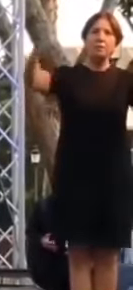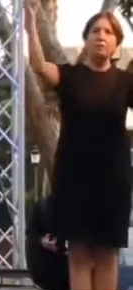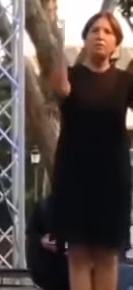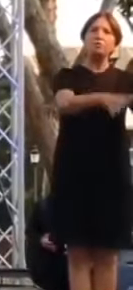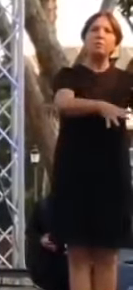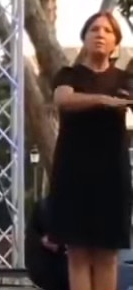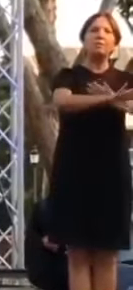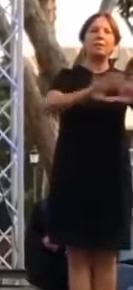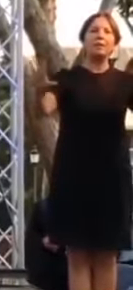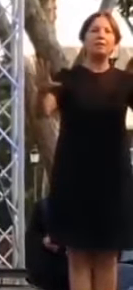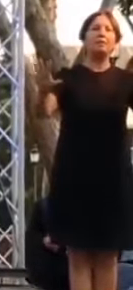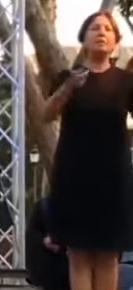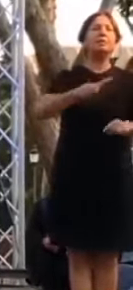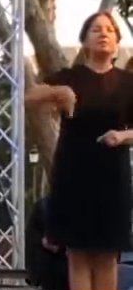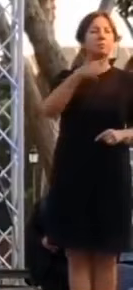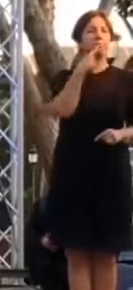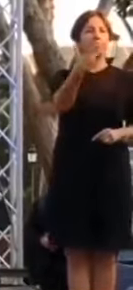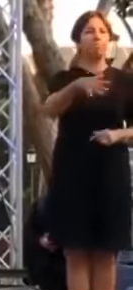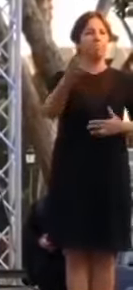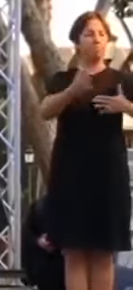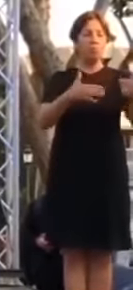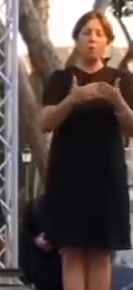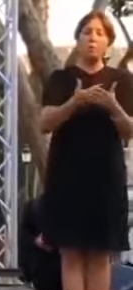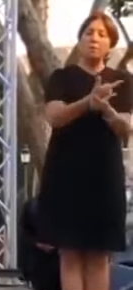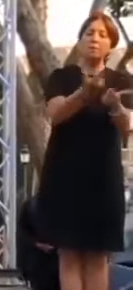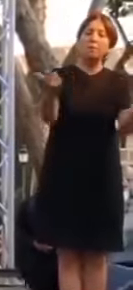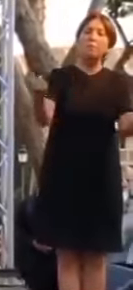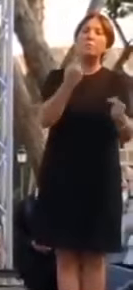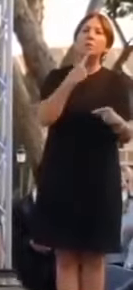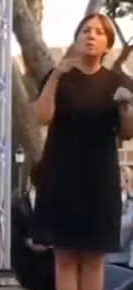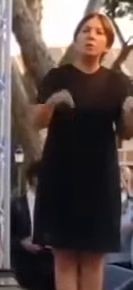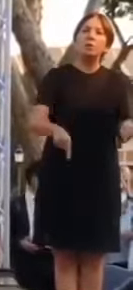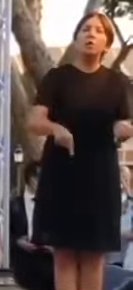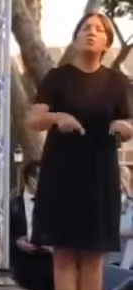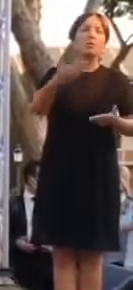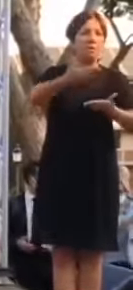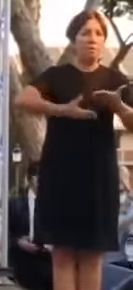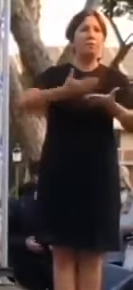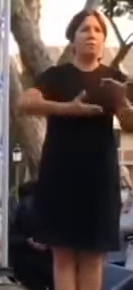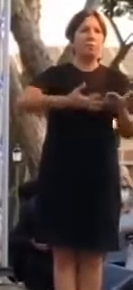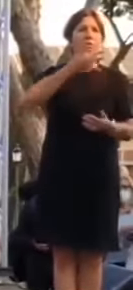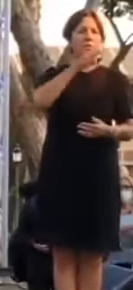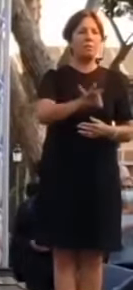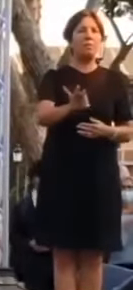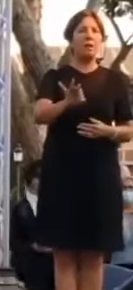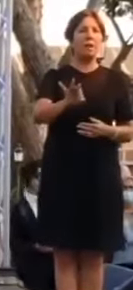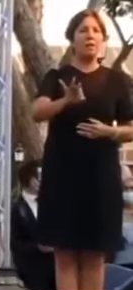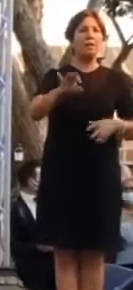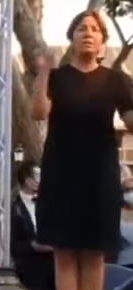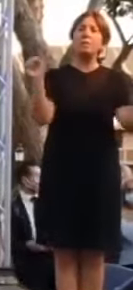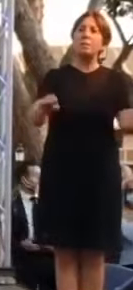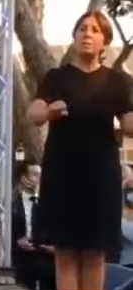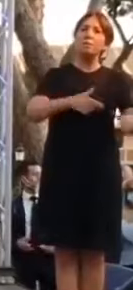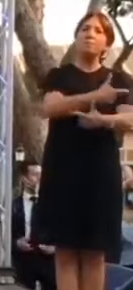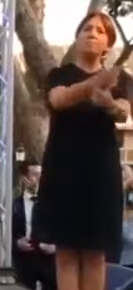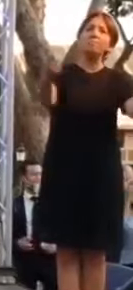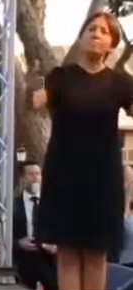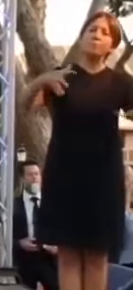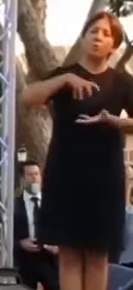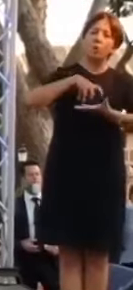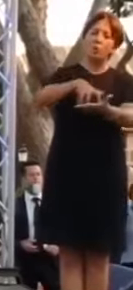cestino. Abbiamo detto diamo una mano a chi oggi riesce a fatturare, perché possa avere